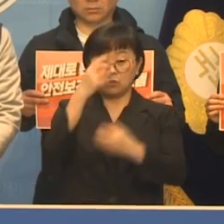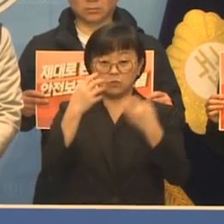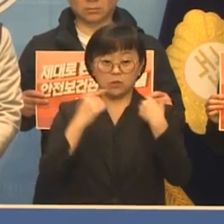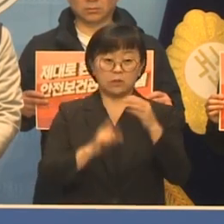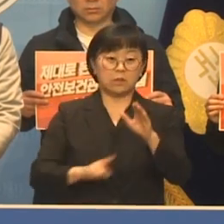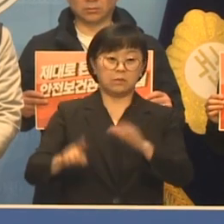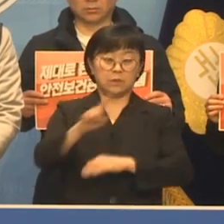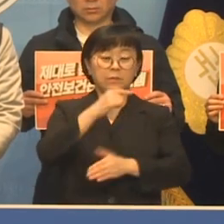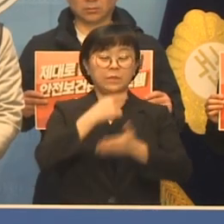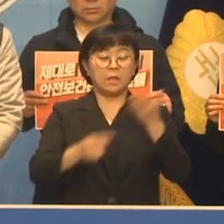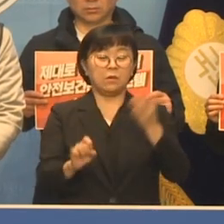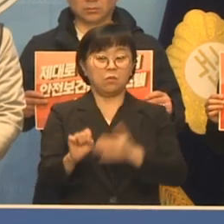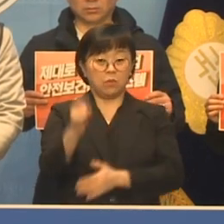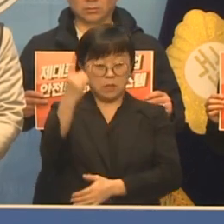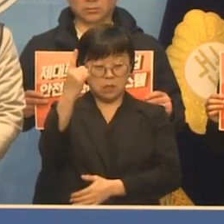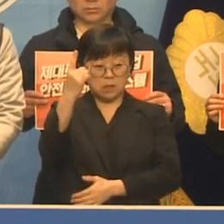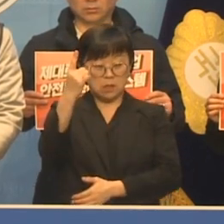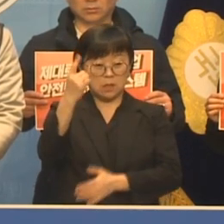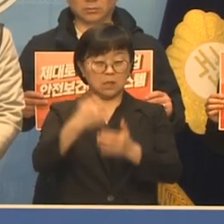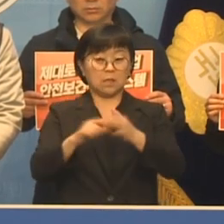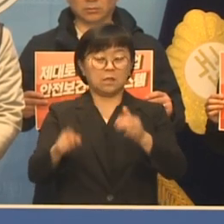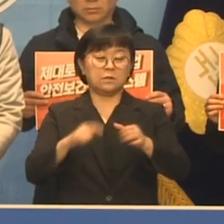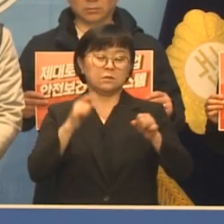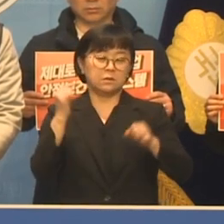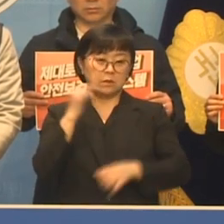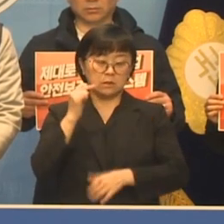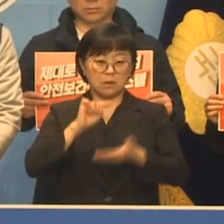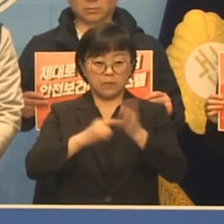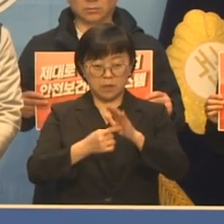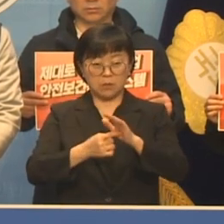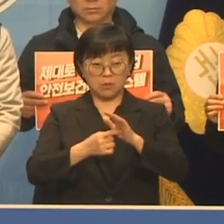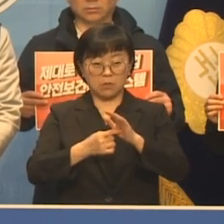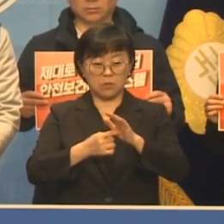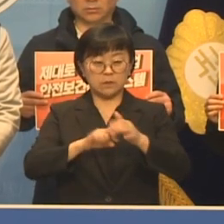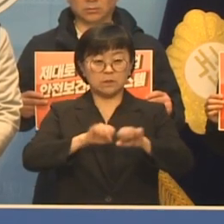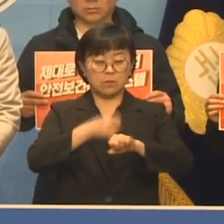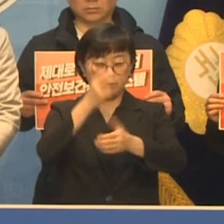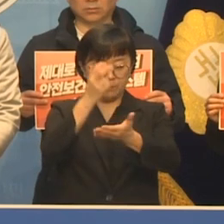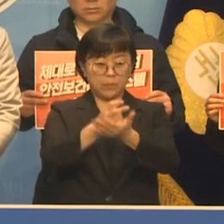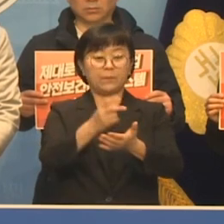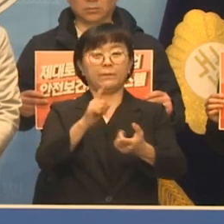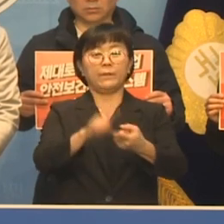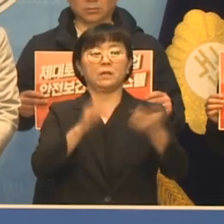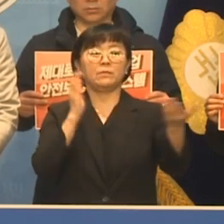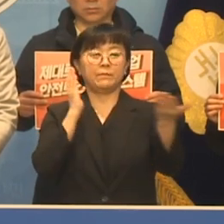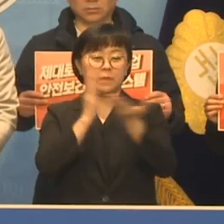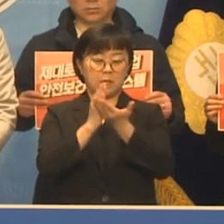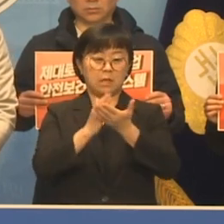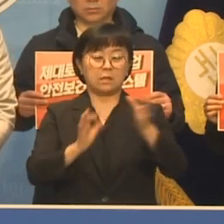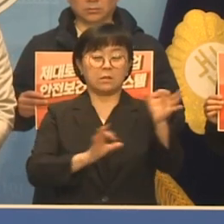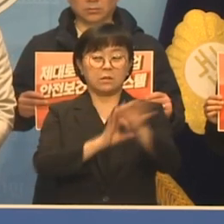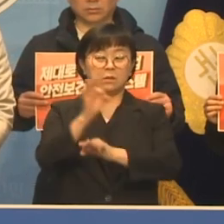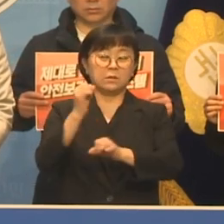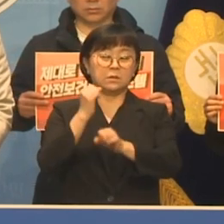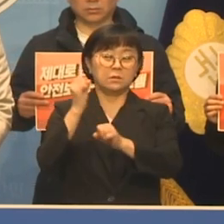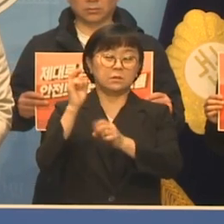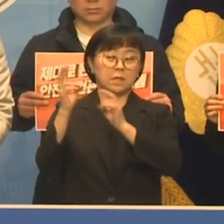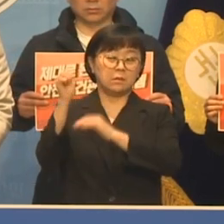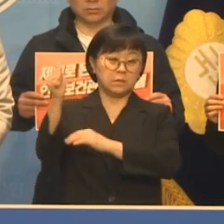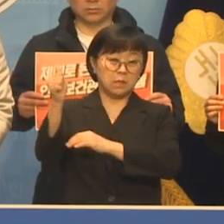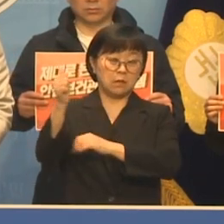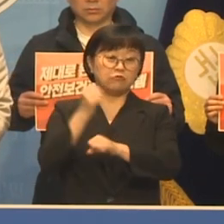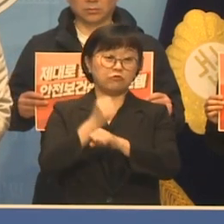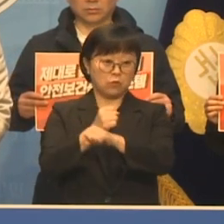나서 중대재해 발생 원인을 철저히 규명하고 중대재해 처벌법에 따른 경영 책임자 구속 등 맡은